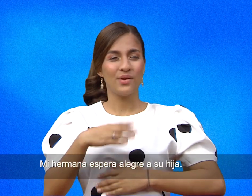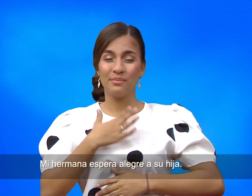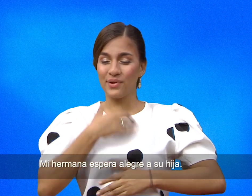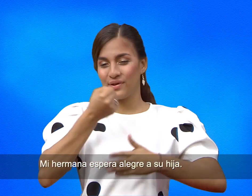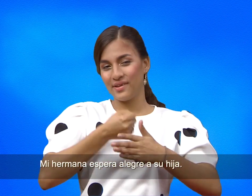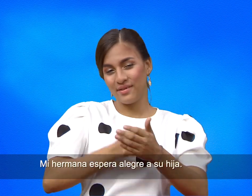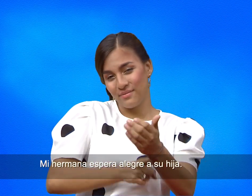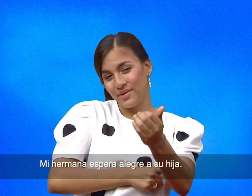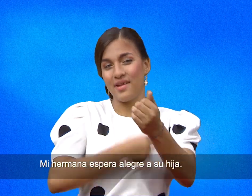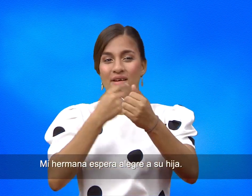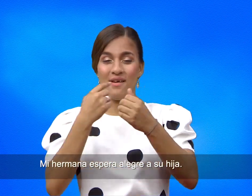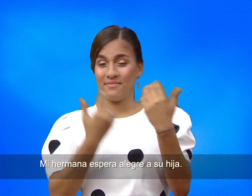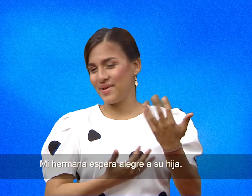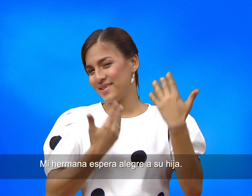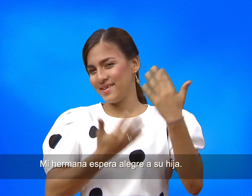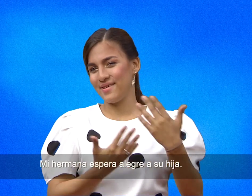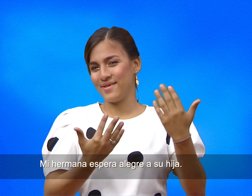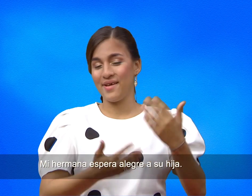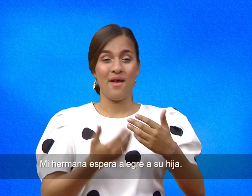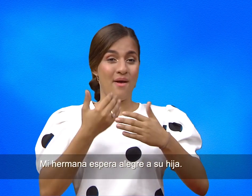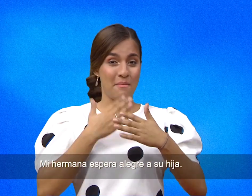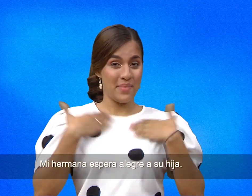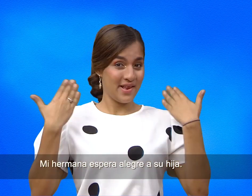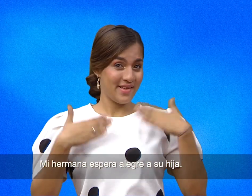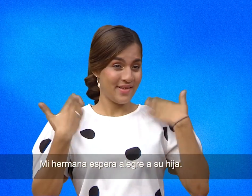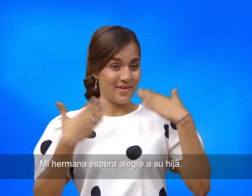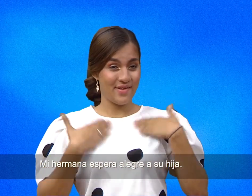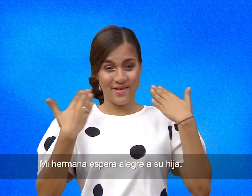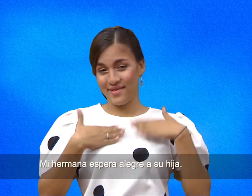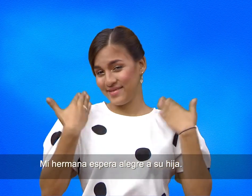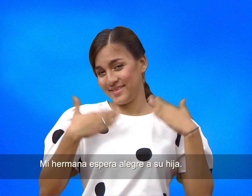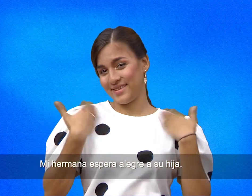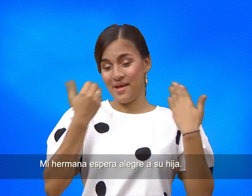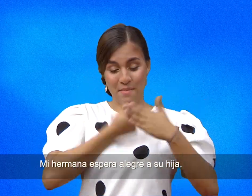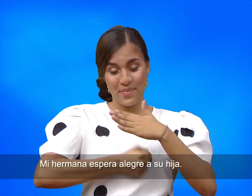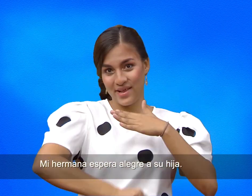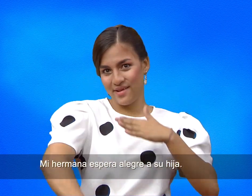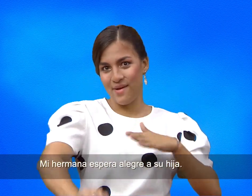Mi hermana espera alegre a su hija.